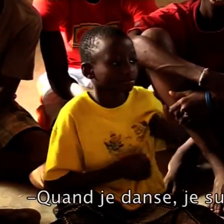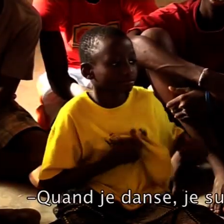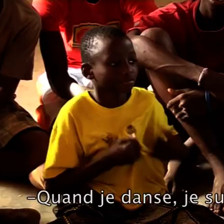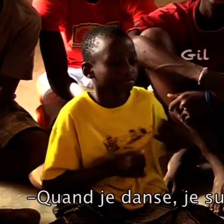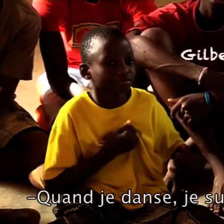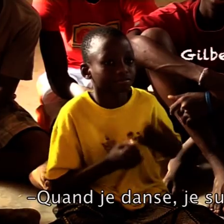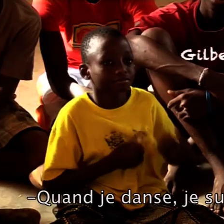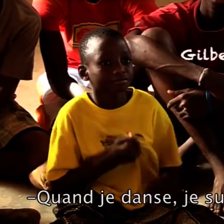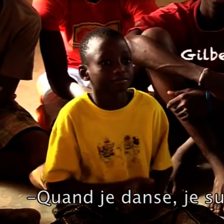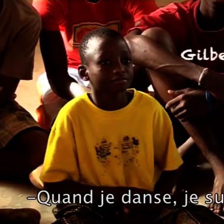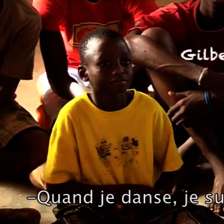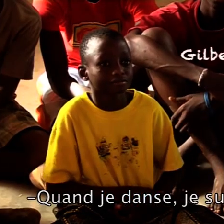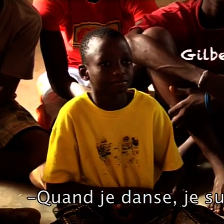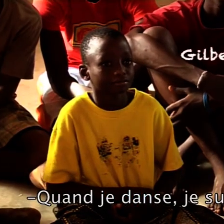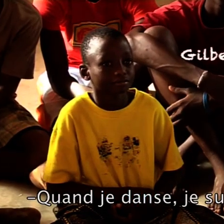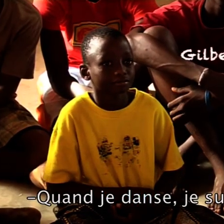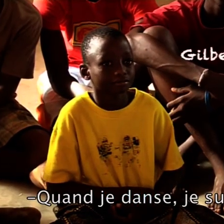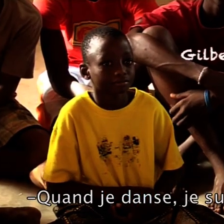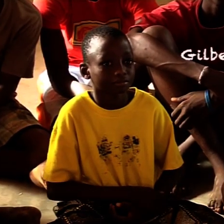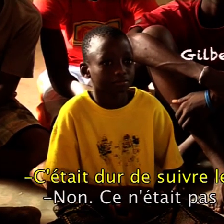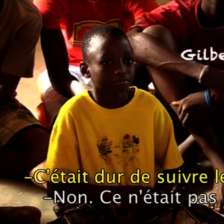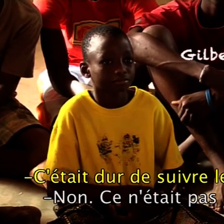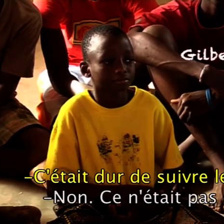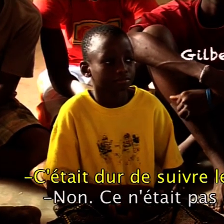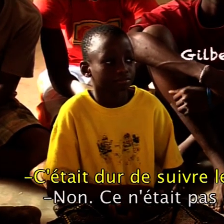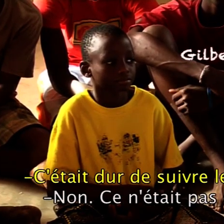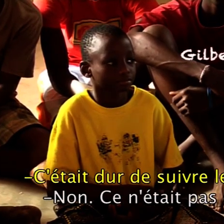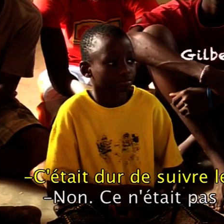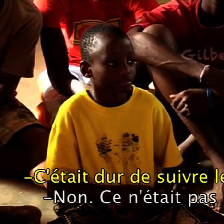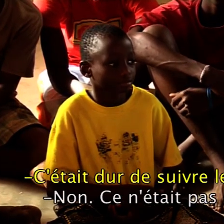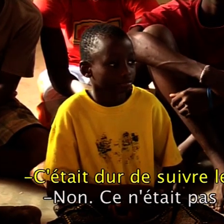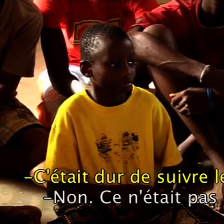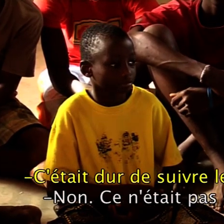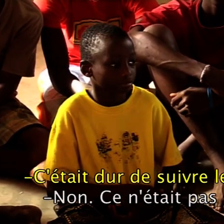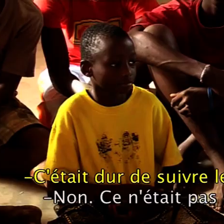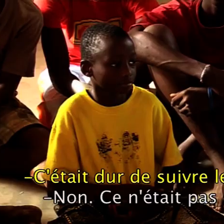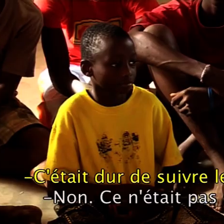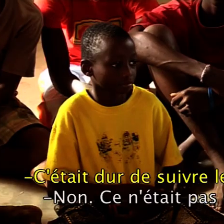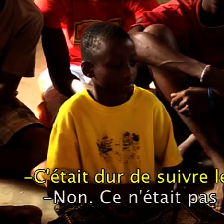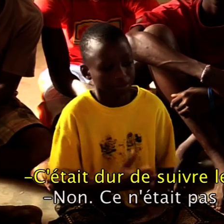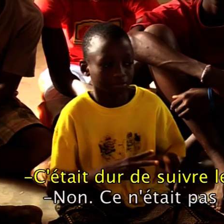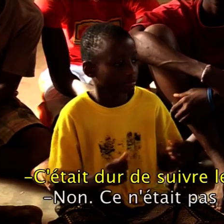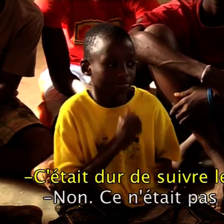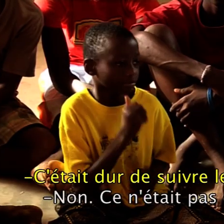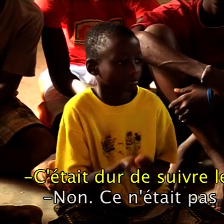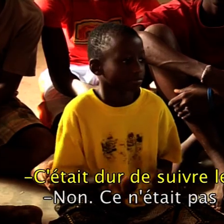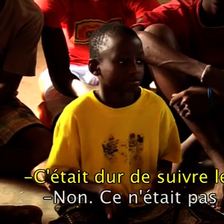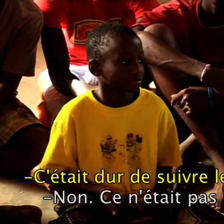Quand je danse, je suis joyeux. Est-ce que ça a été difficile d'apprendre à danser, à suivre les autres?